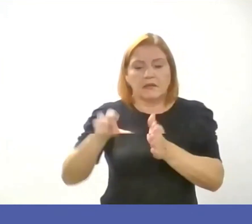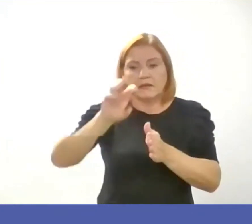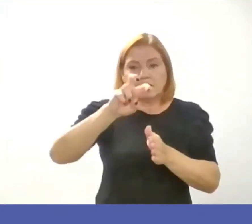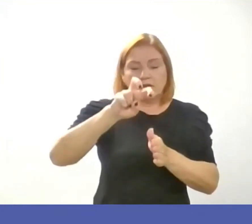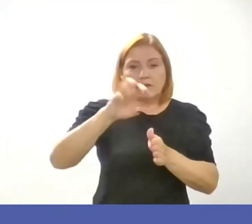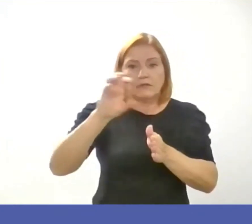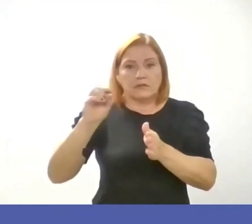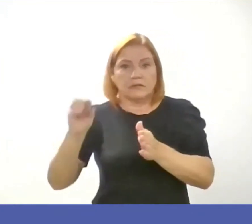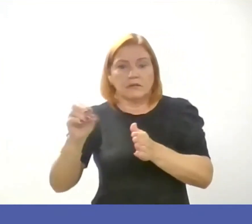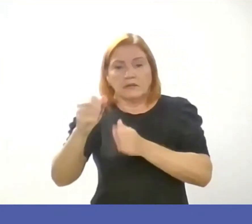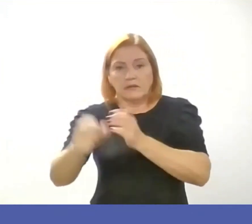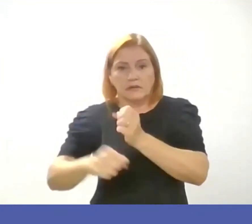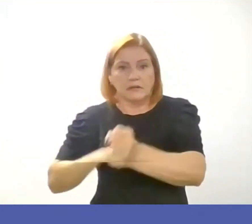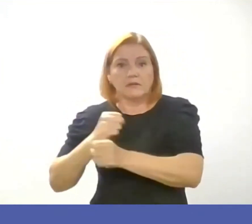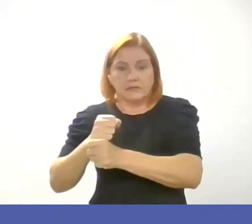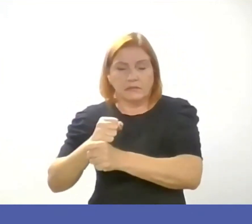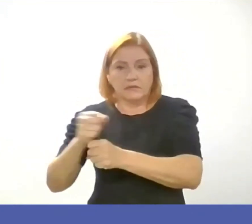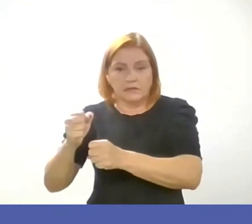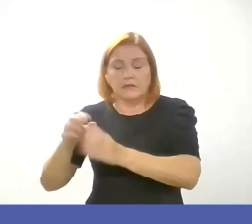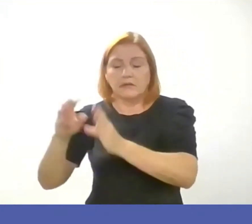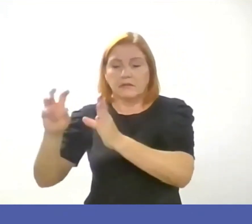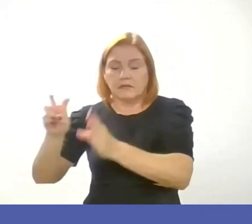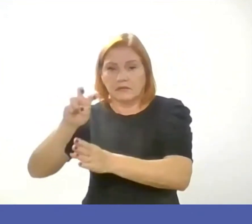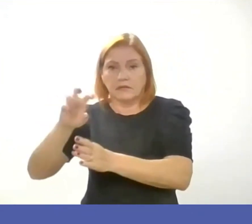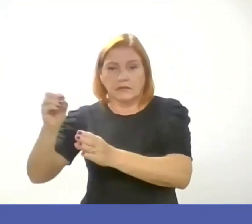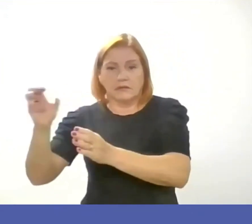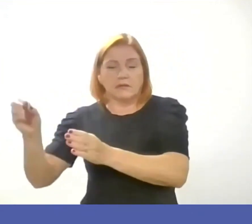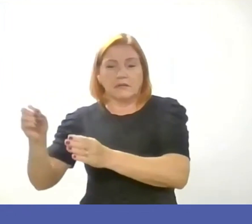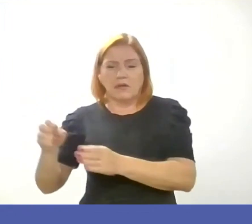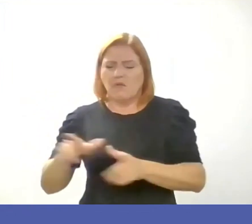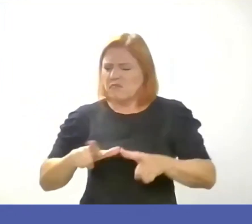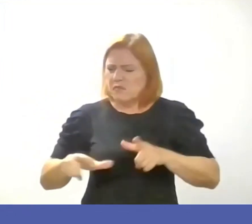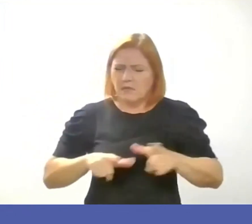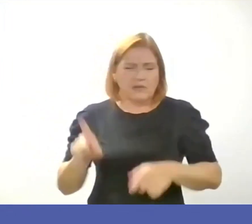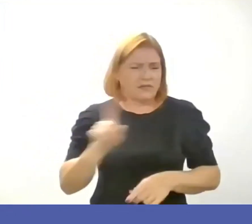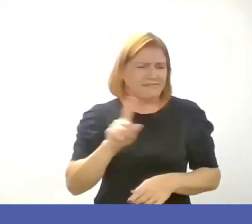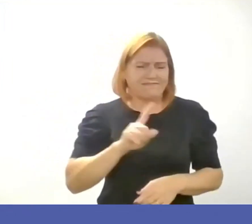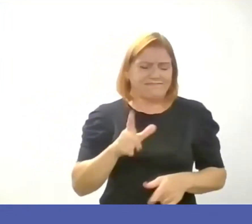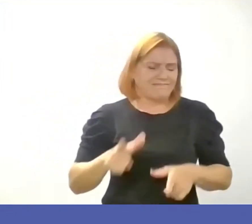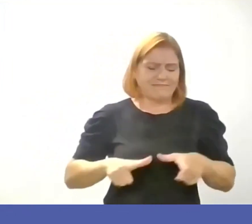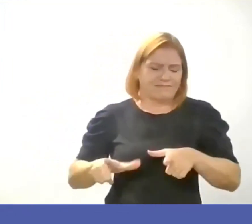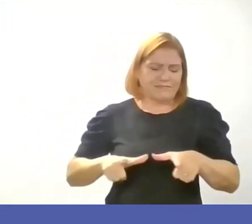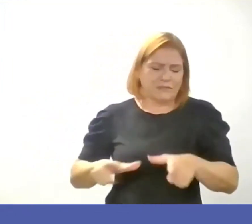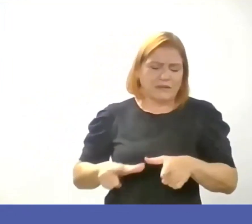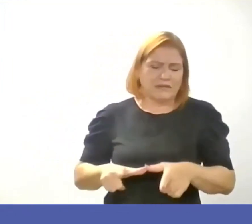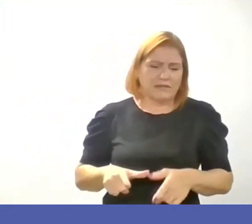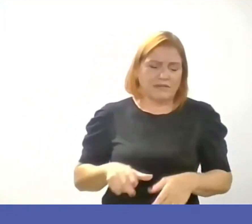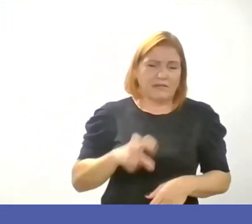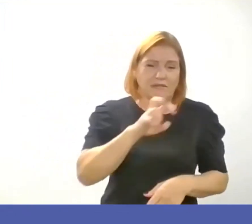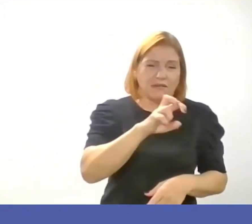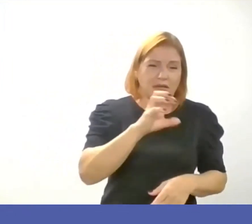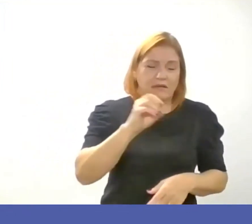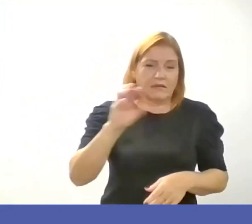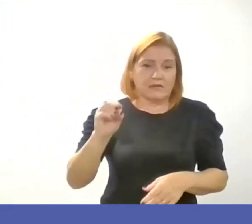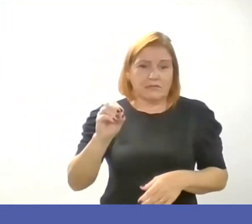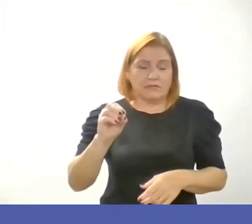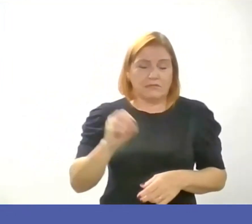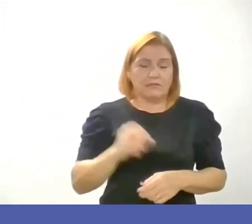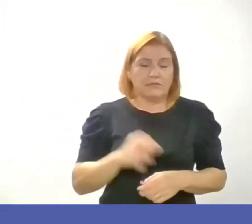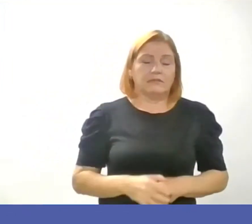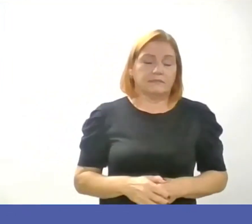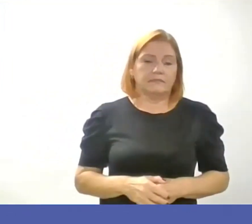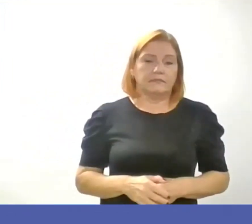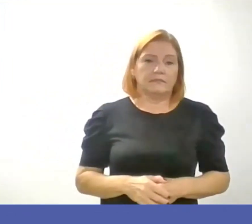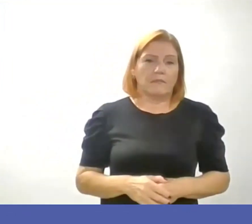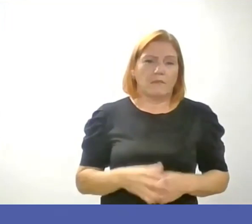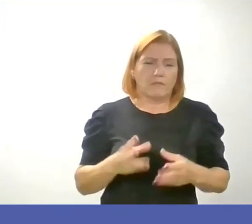não trabalharam 500 anos, porque 500 anos muitos morreram, não é isso? Então, esses